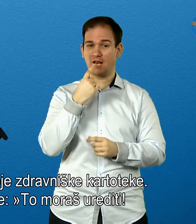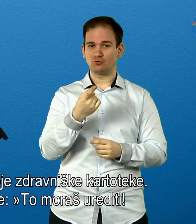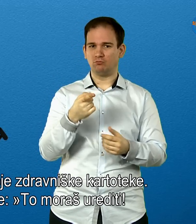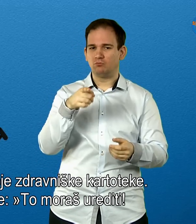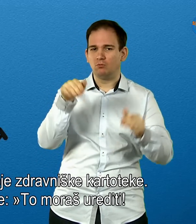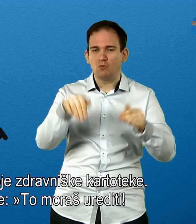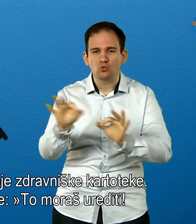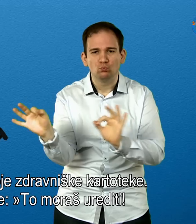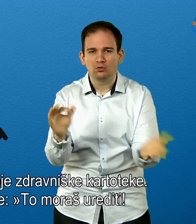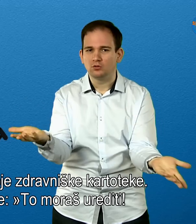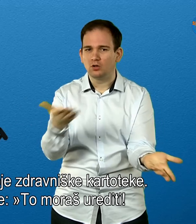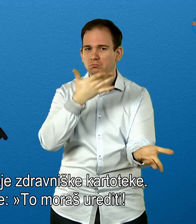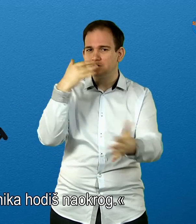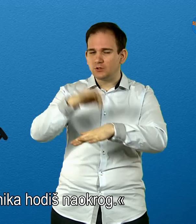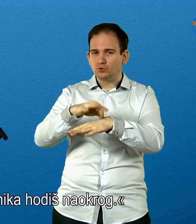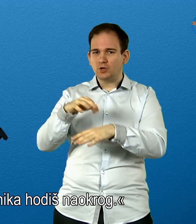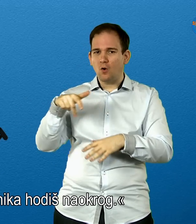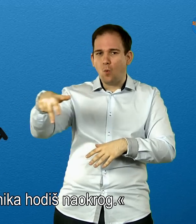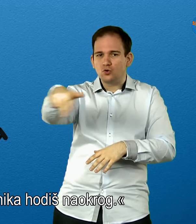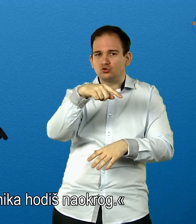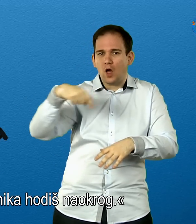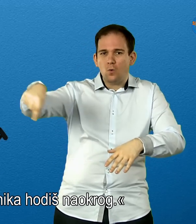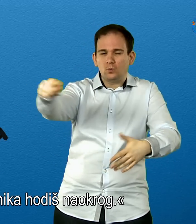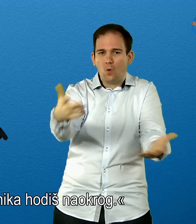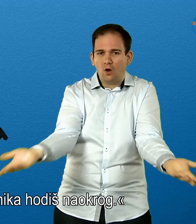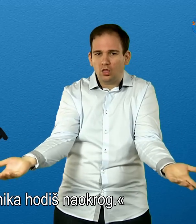Prijatelj reče: "To moraš urediti, brez zdravnika hodiš naokrog."